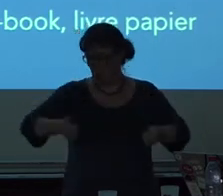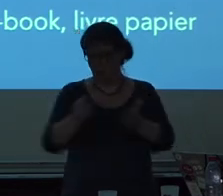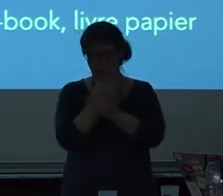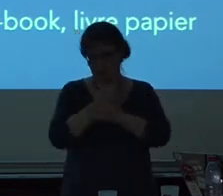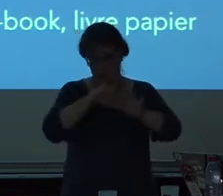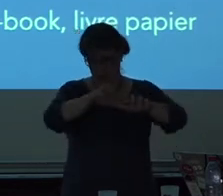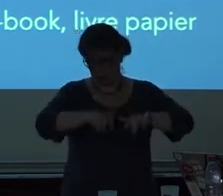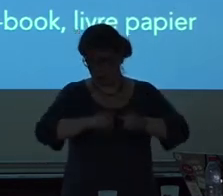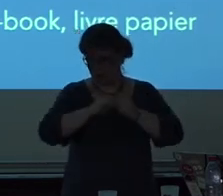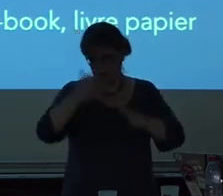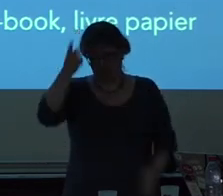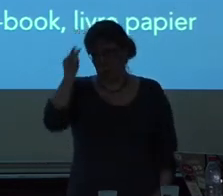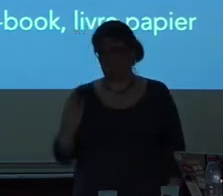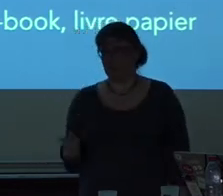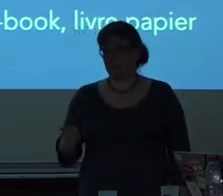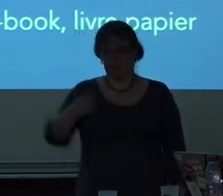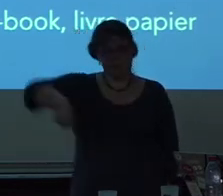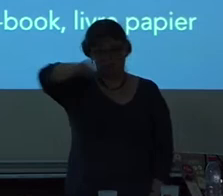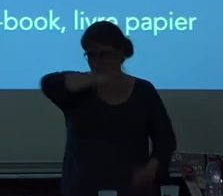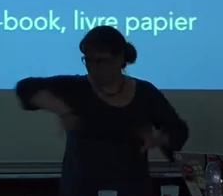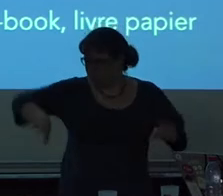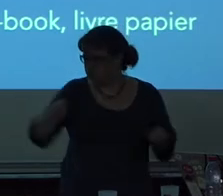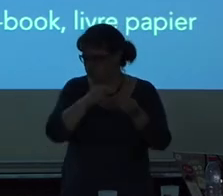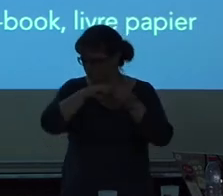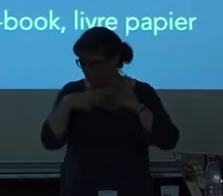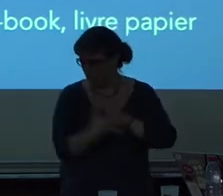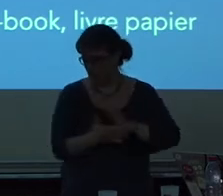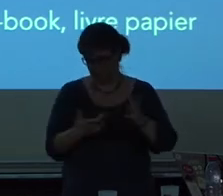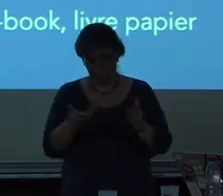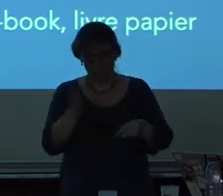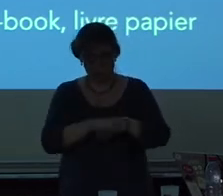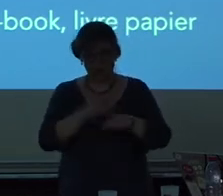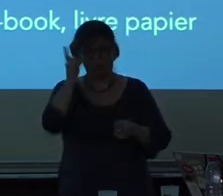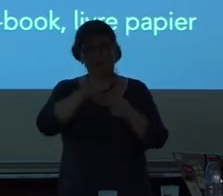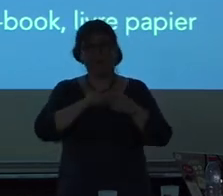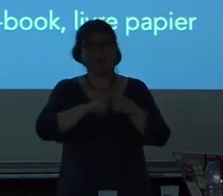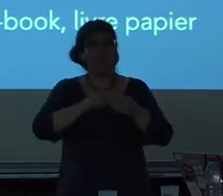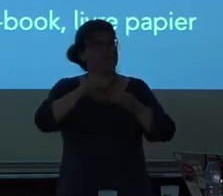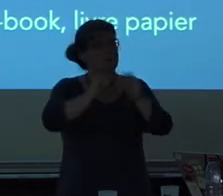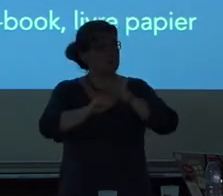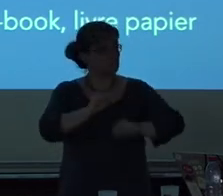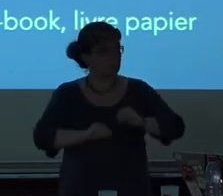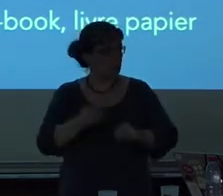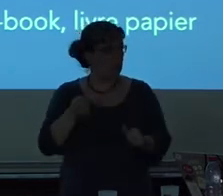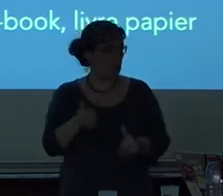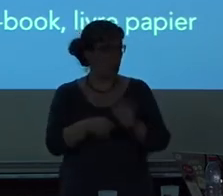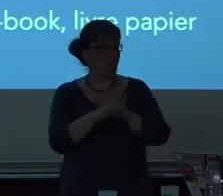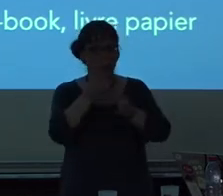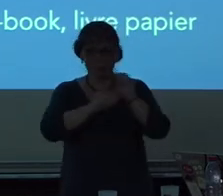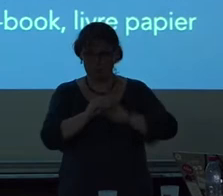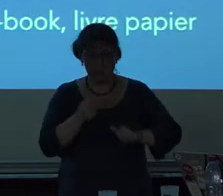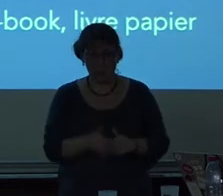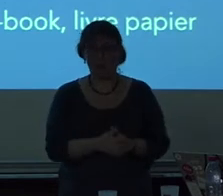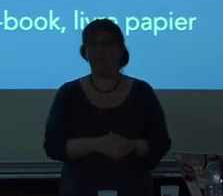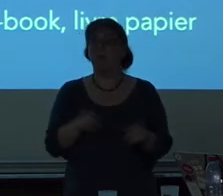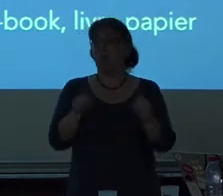partager. Je comprends pas qu'il y ait si peu de ressources, finalement, en développement. Vous pouvez également créer votre propre cours ou même aller plus